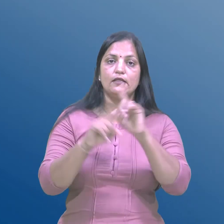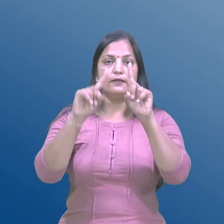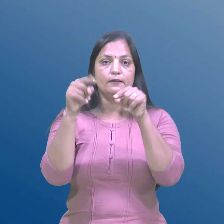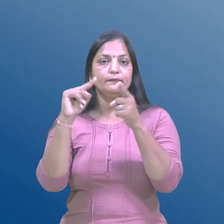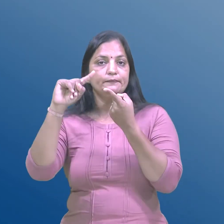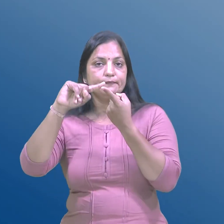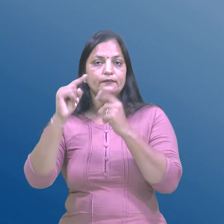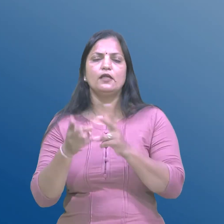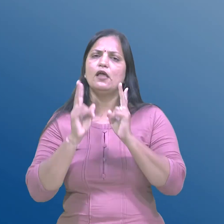સર્વસામાન્ય ડિઝાઇન